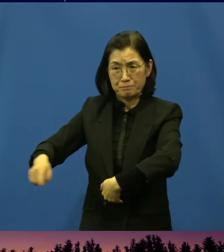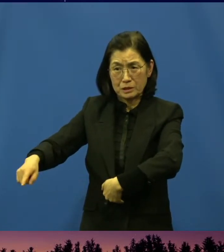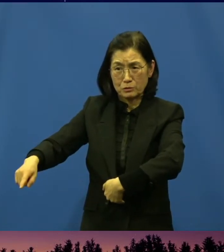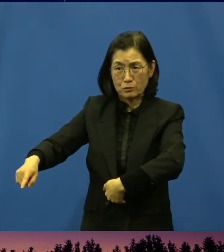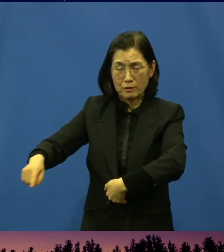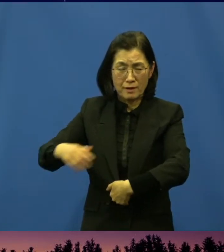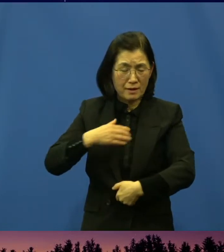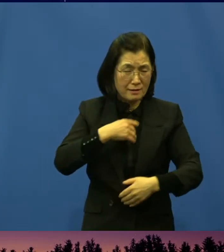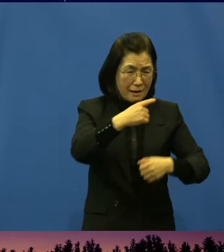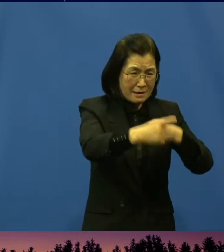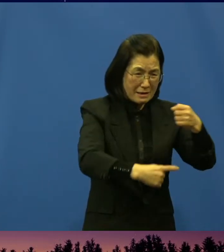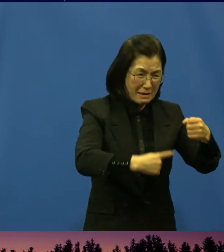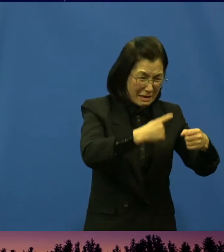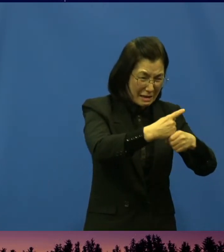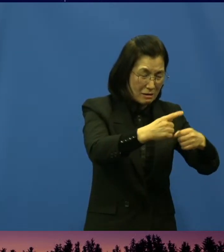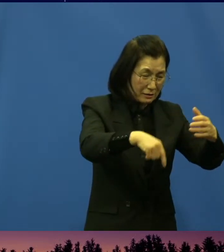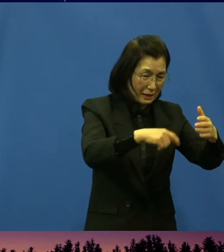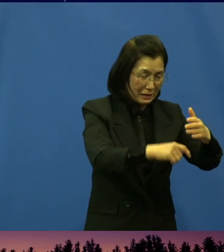아무리 발작발작 해도 안 돼요.